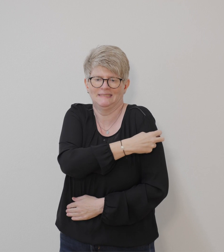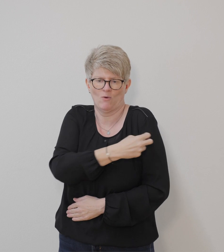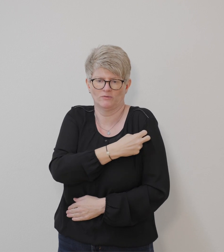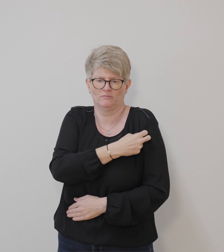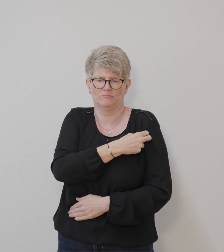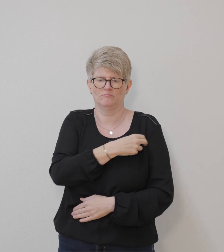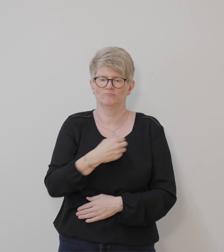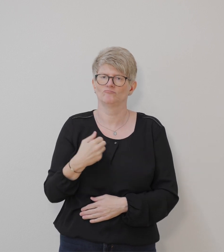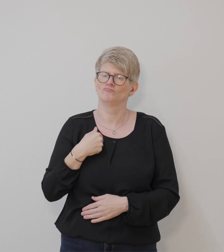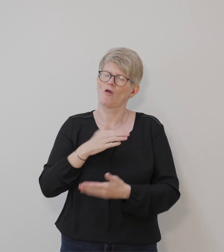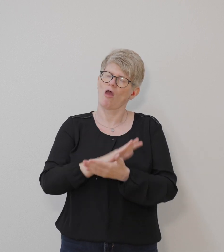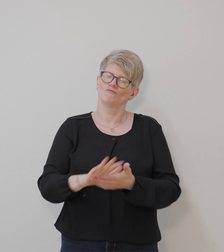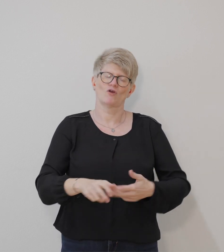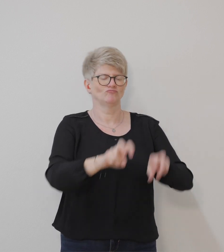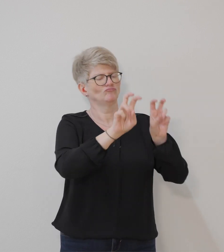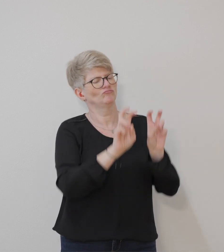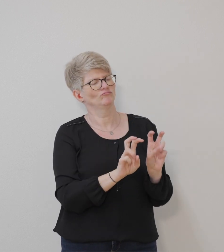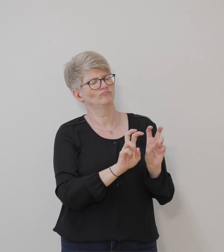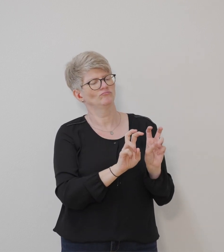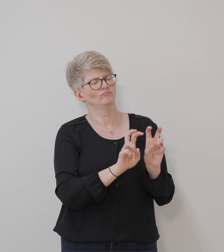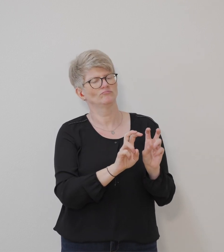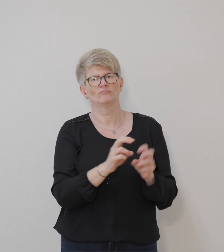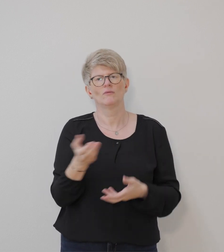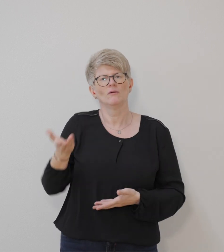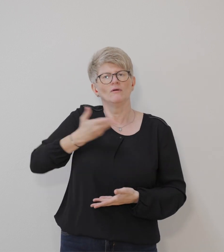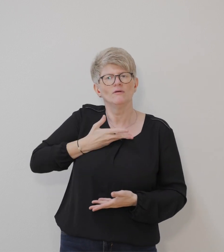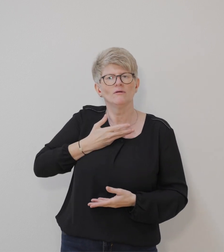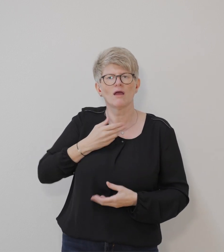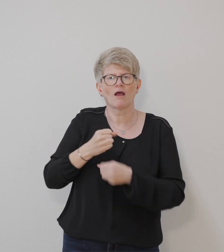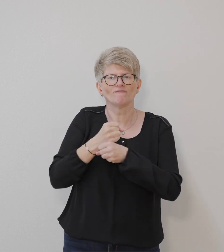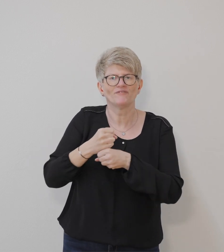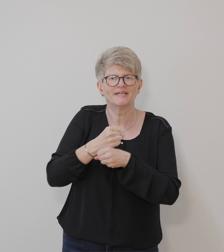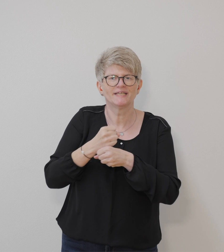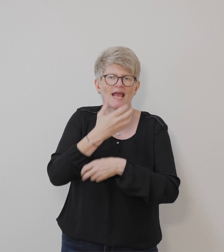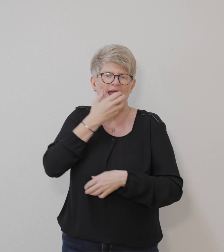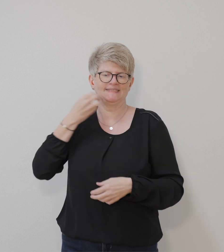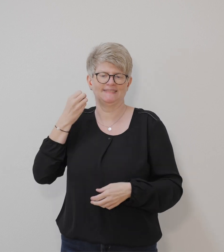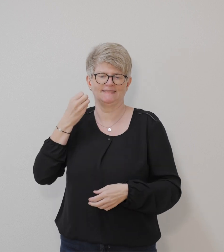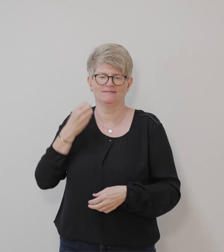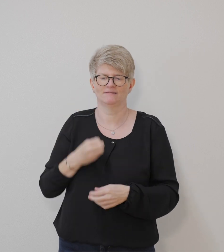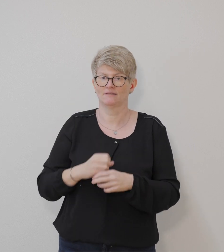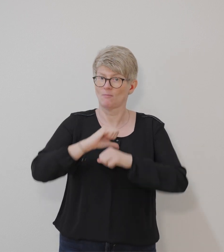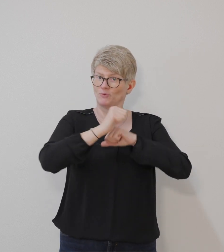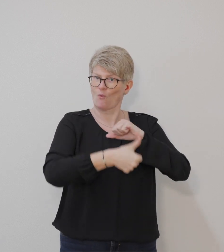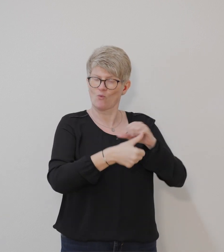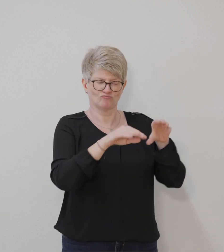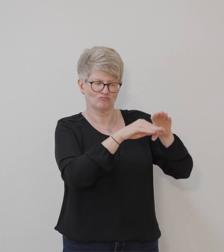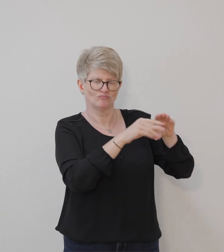Im August 2019 wurde Herr M. in einem Gebüsch in der Stadt tot aufgefunden.